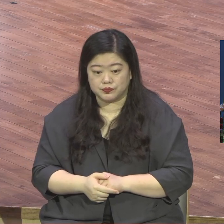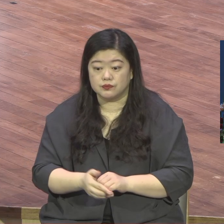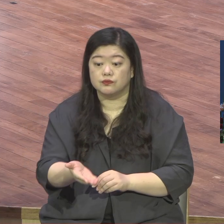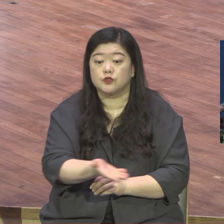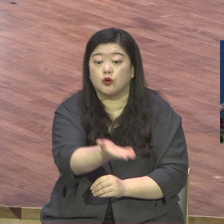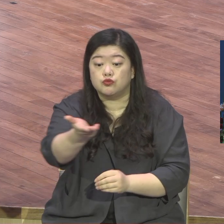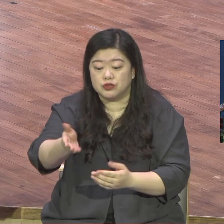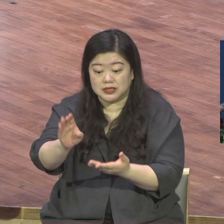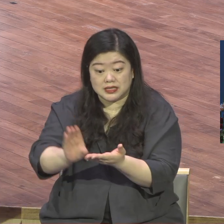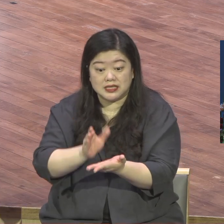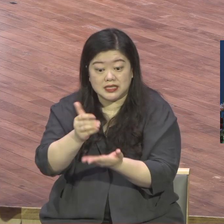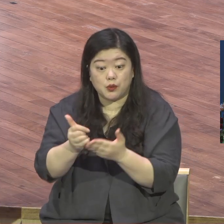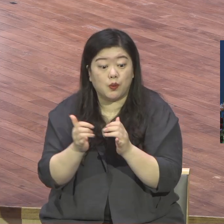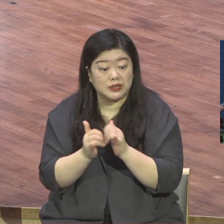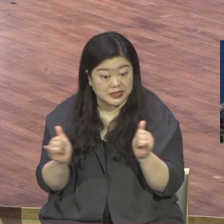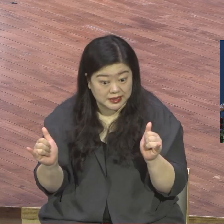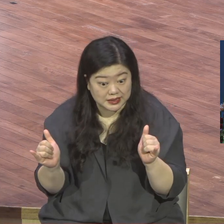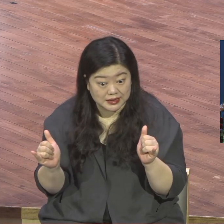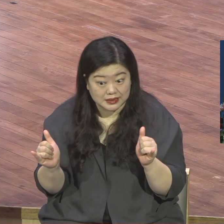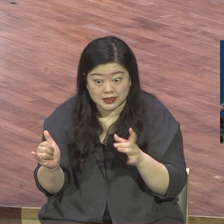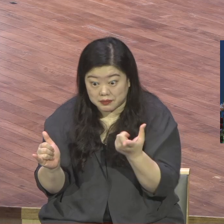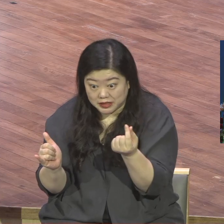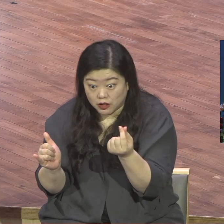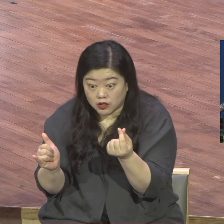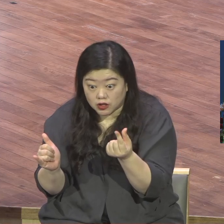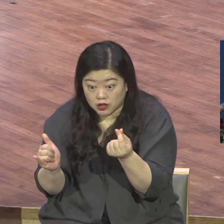된 것은 누군가